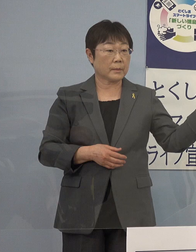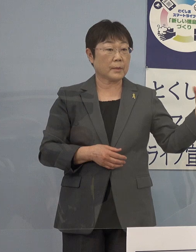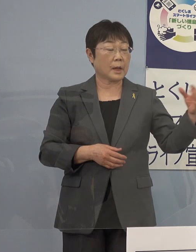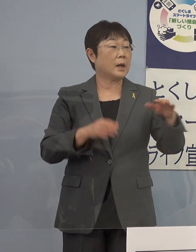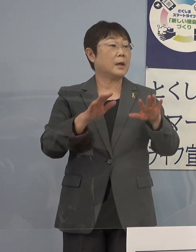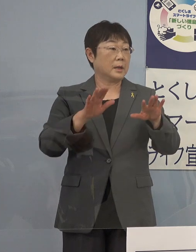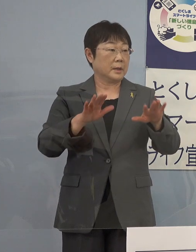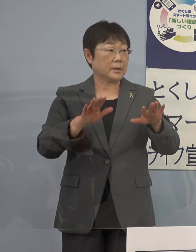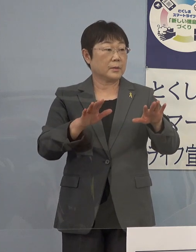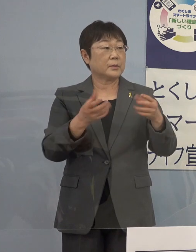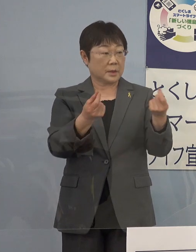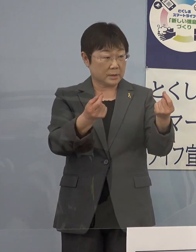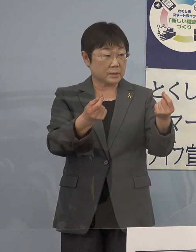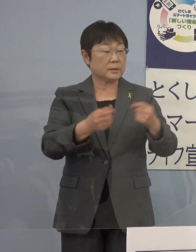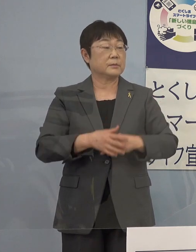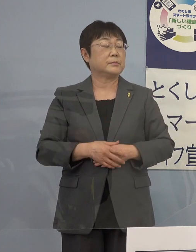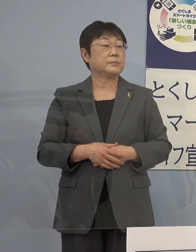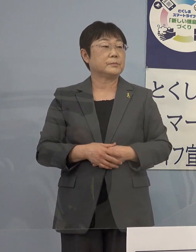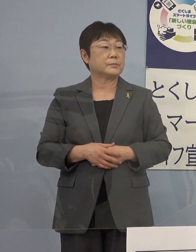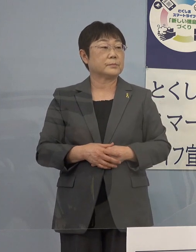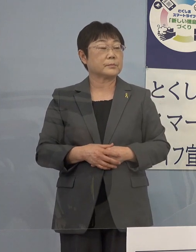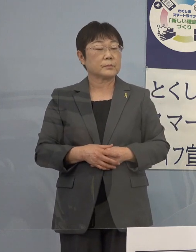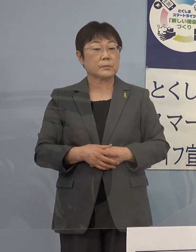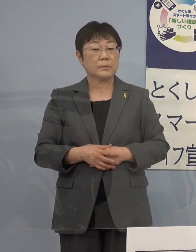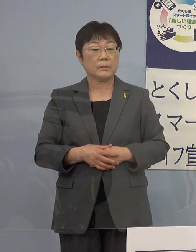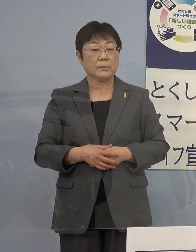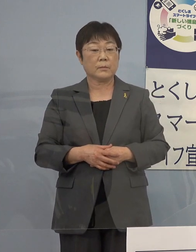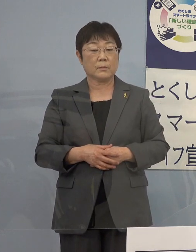はい、本日ね。